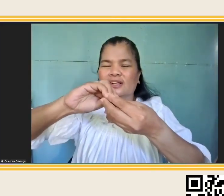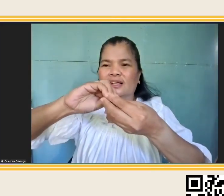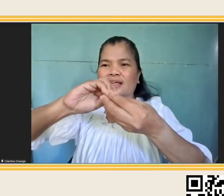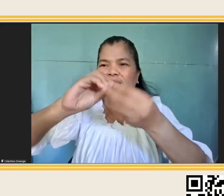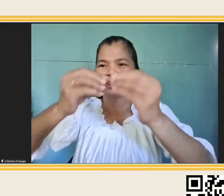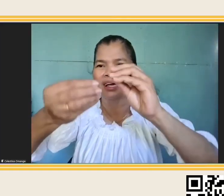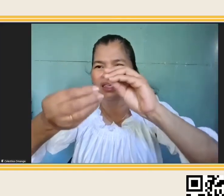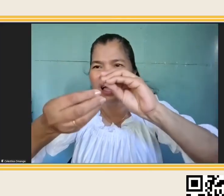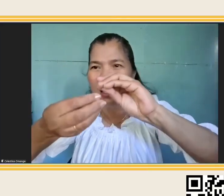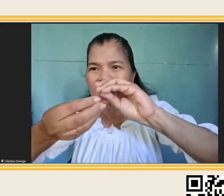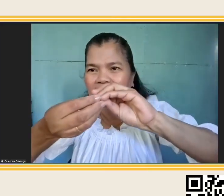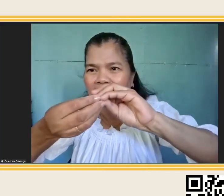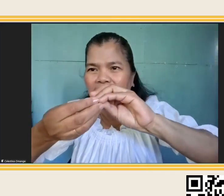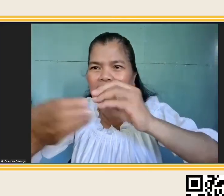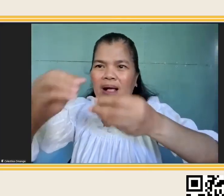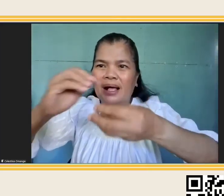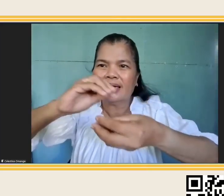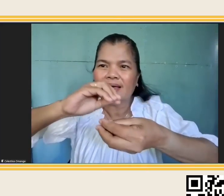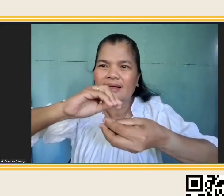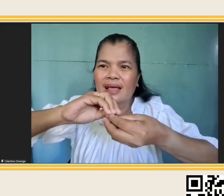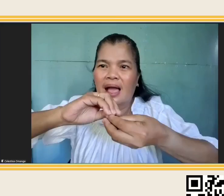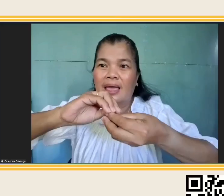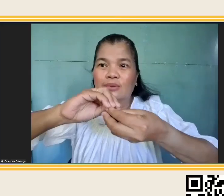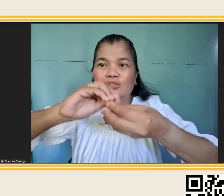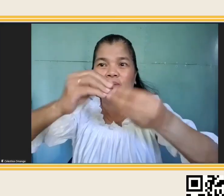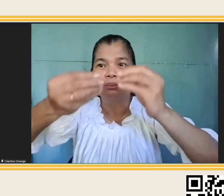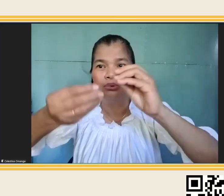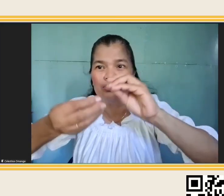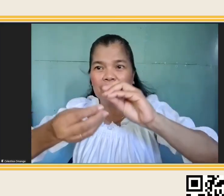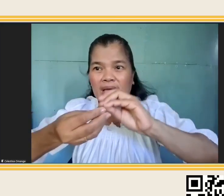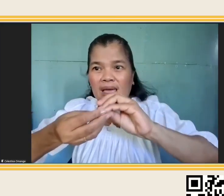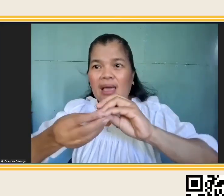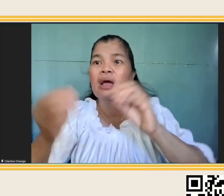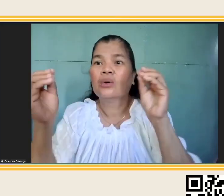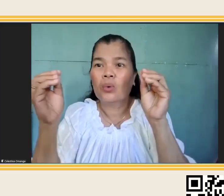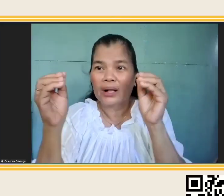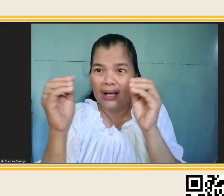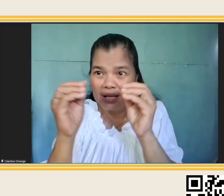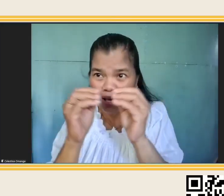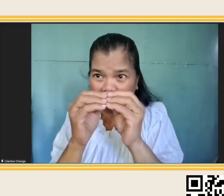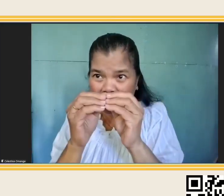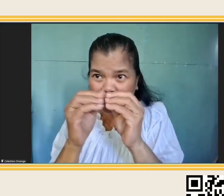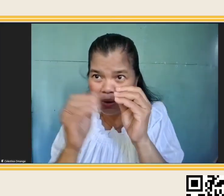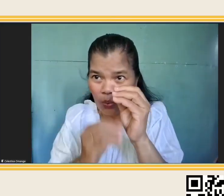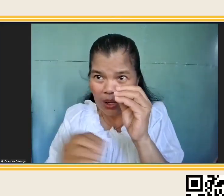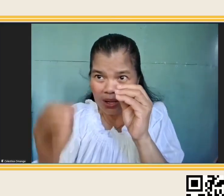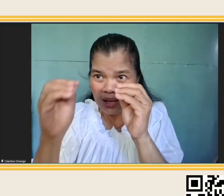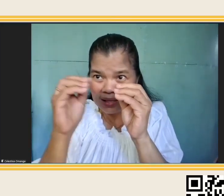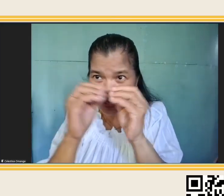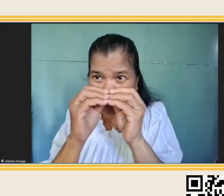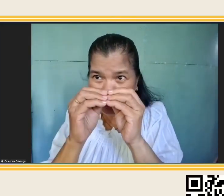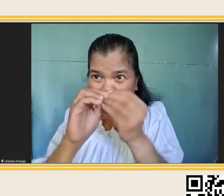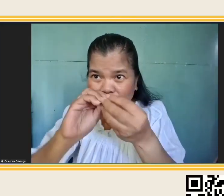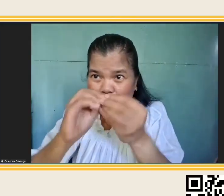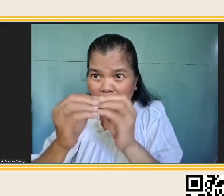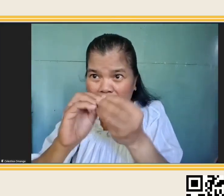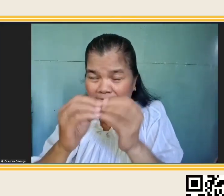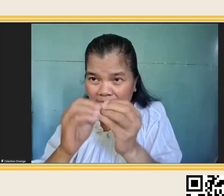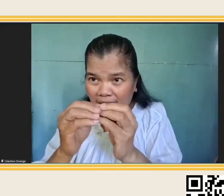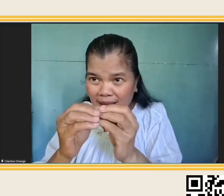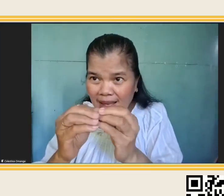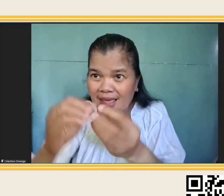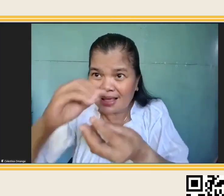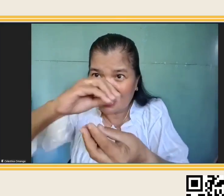Numbers. Ganyan ang kamay. Ayusin mabuti. Huwag ganyan, at